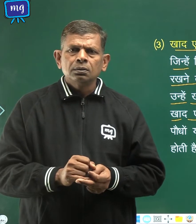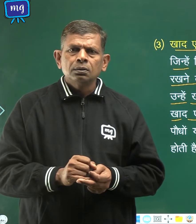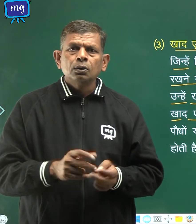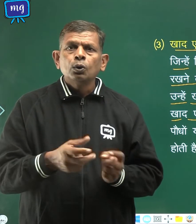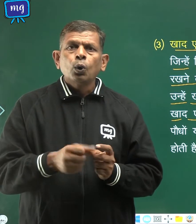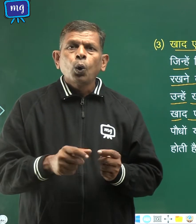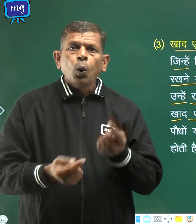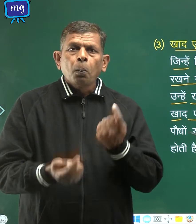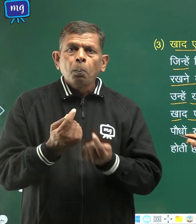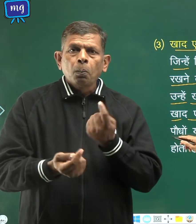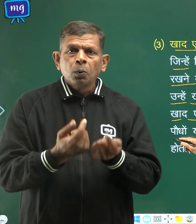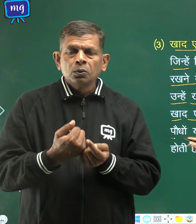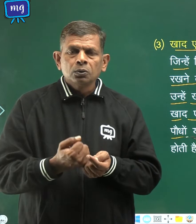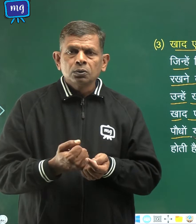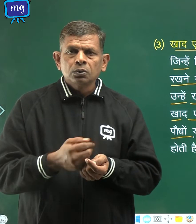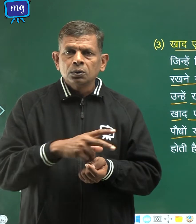जो पौधों या